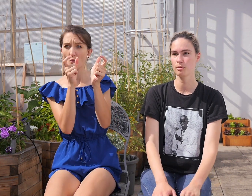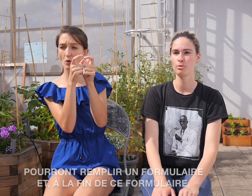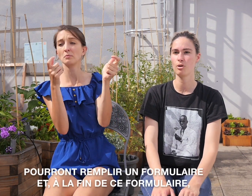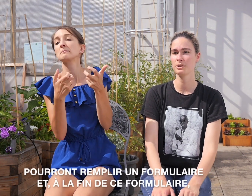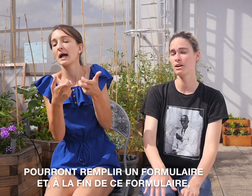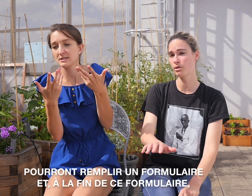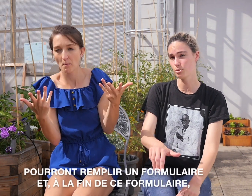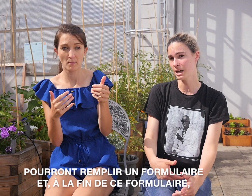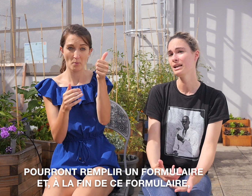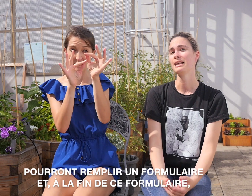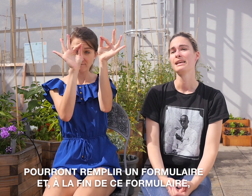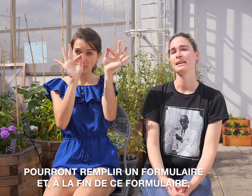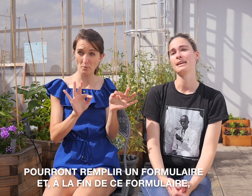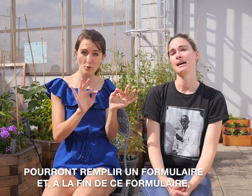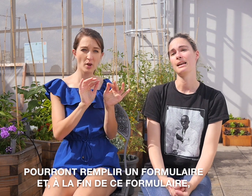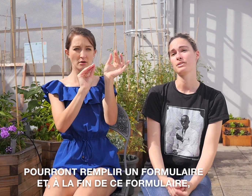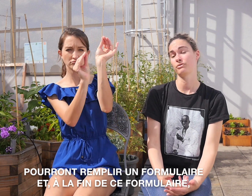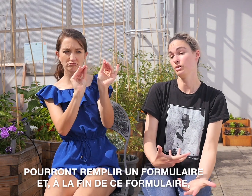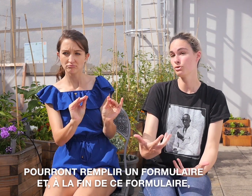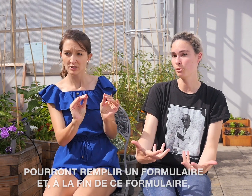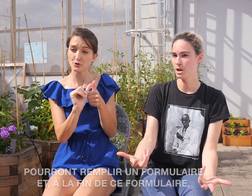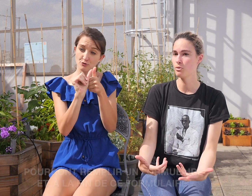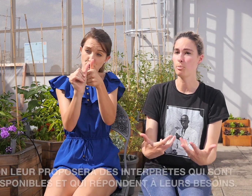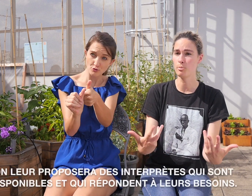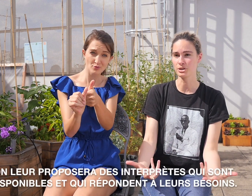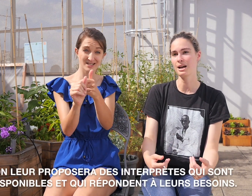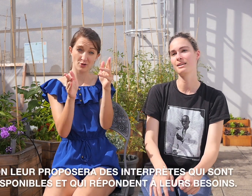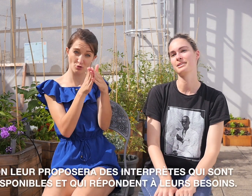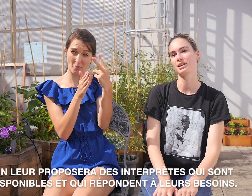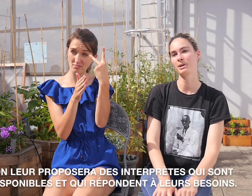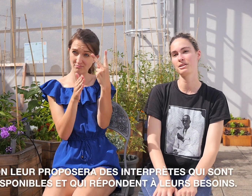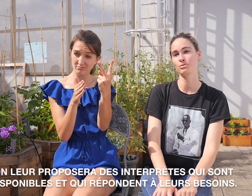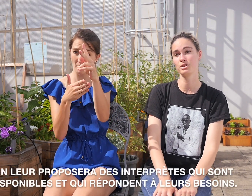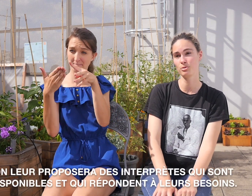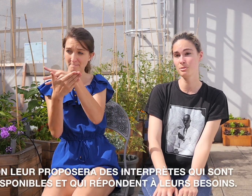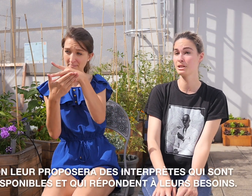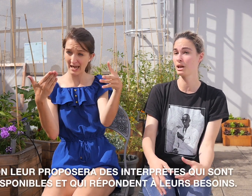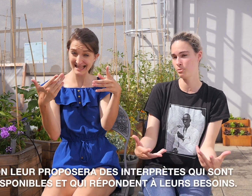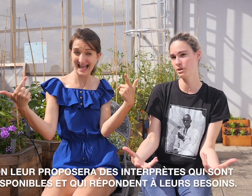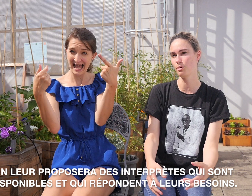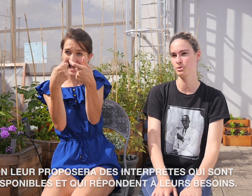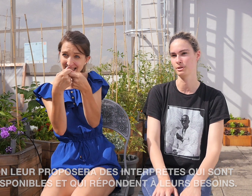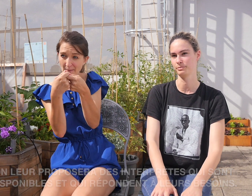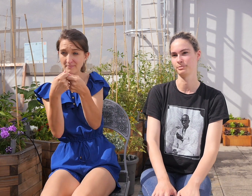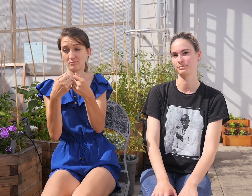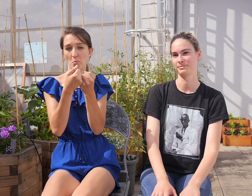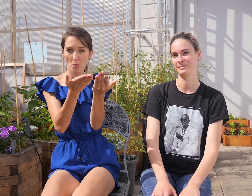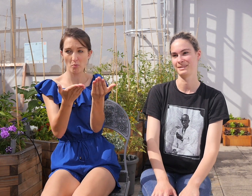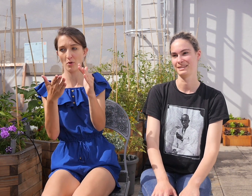par exemple, pourront remplir un formulaire et à la fin de ce formulaire on leur proposera les interprètes qui sont disponibles et qui répondent à leurs